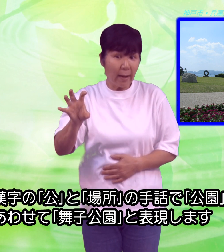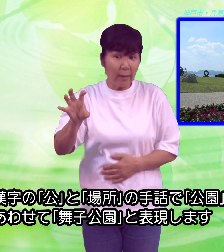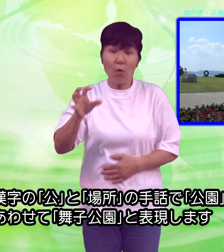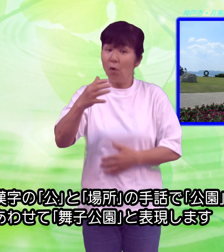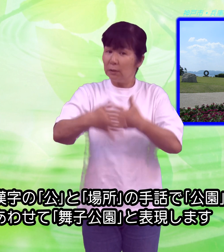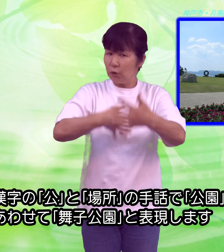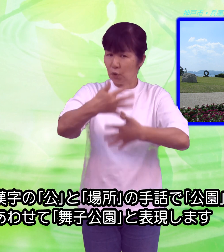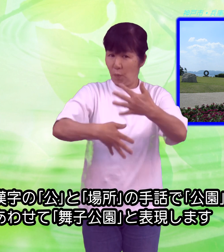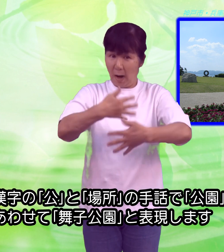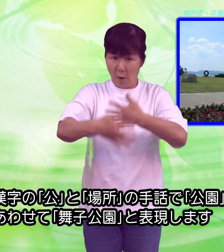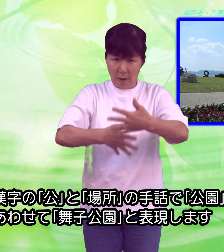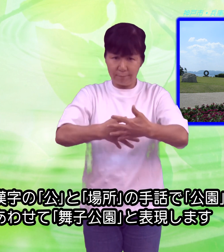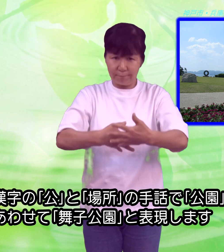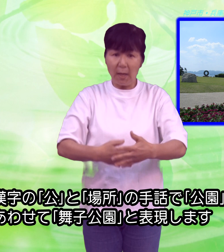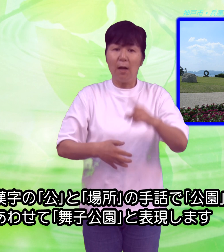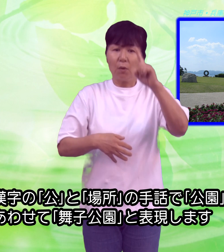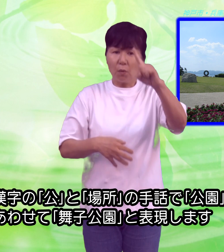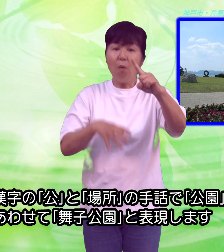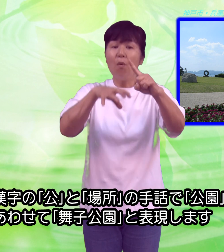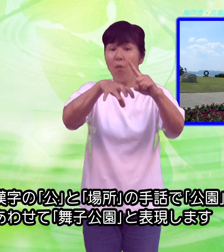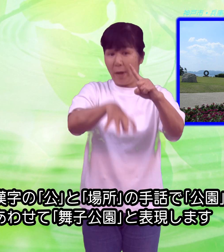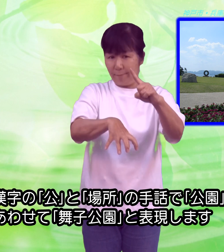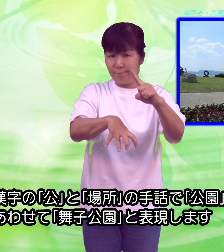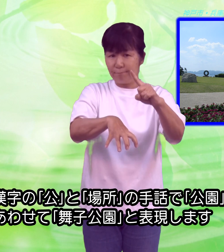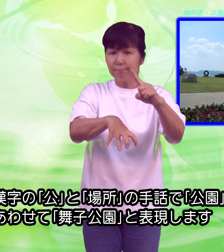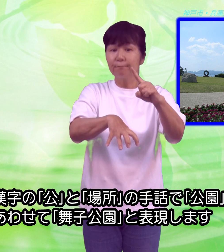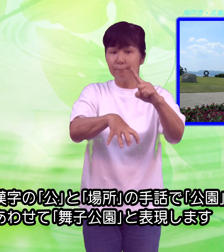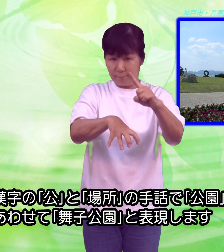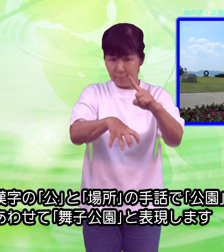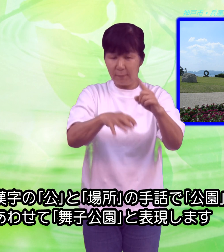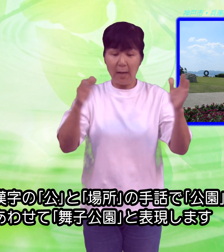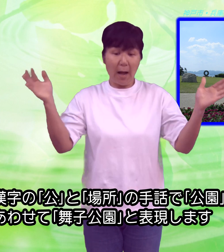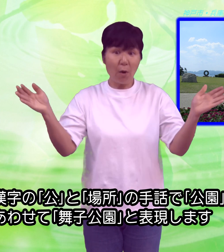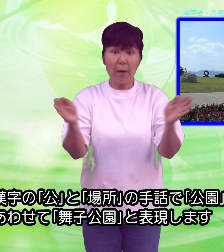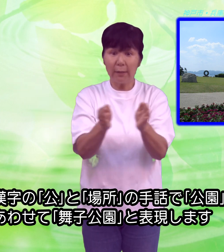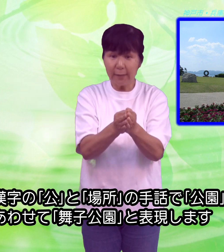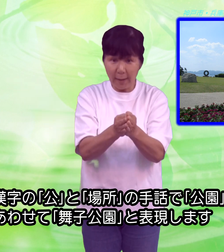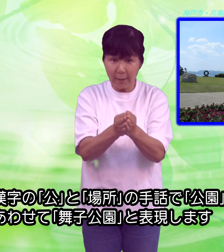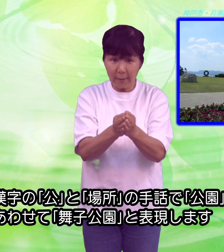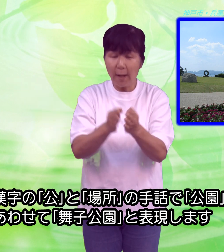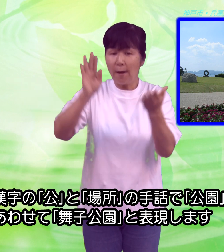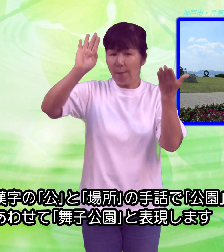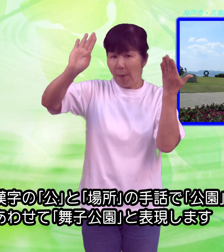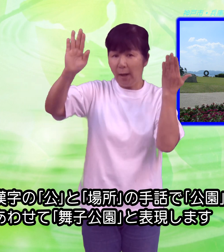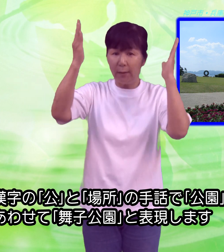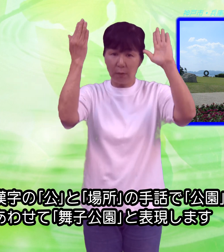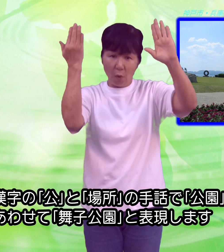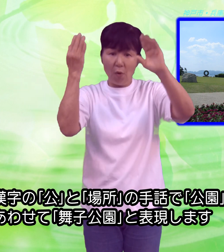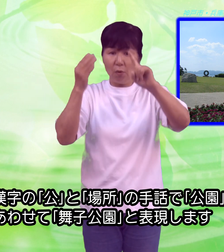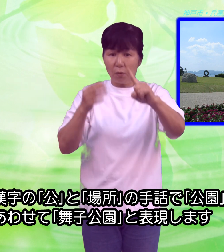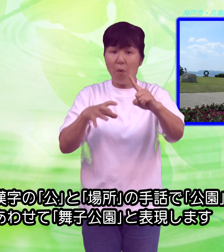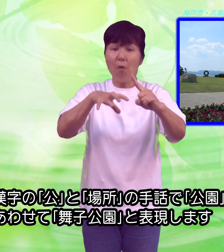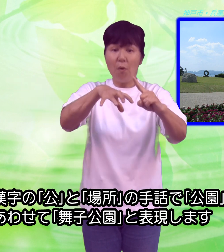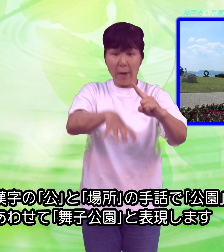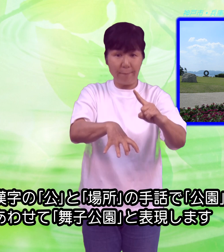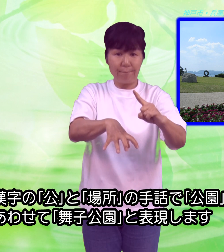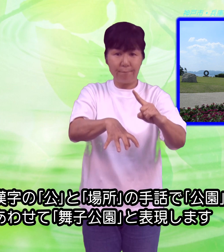感じのコート場所の島で講演合わせて舞子公園と表現し